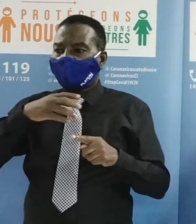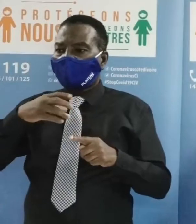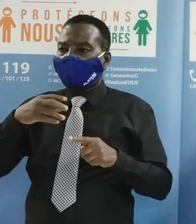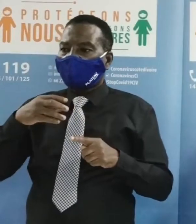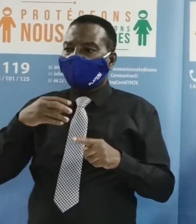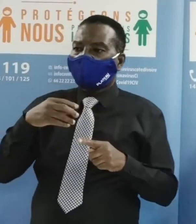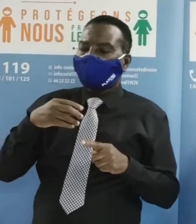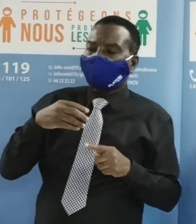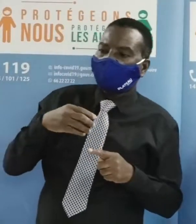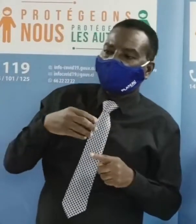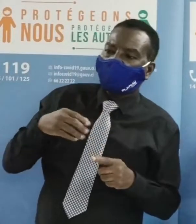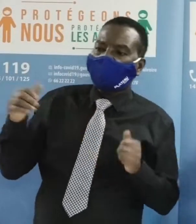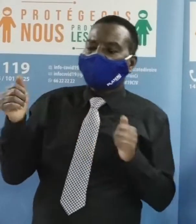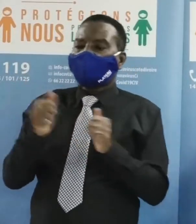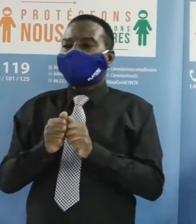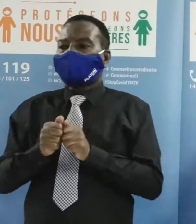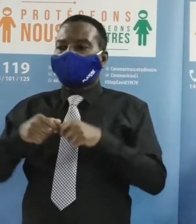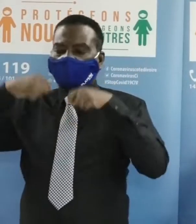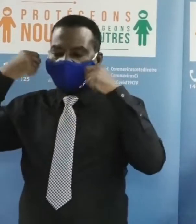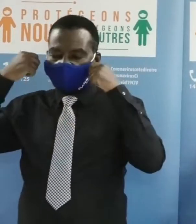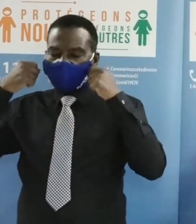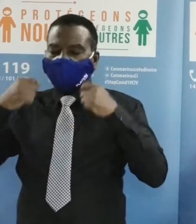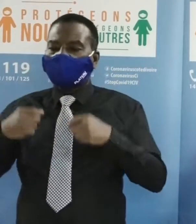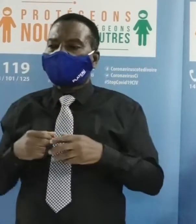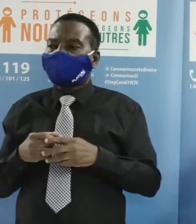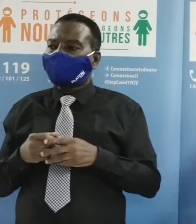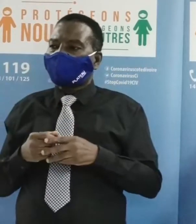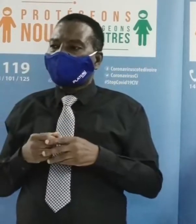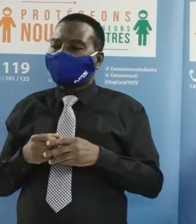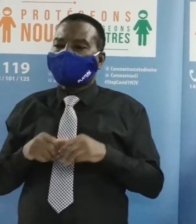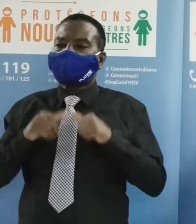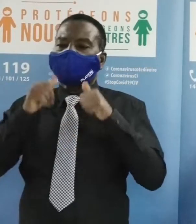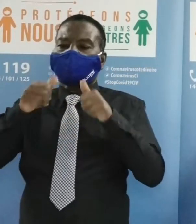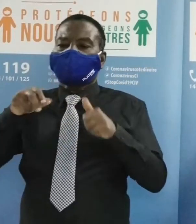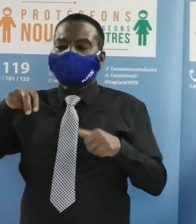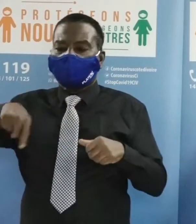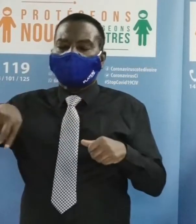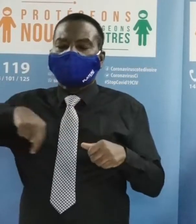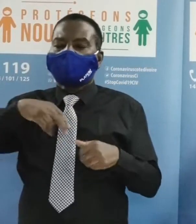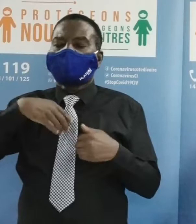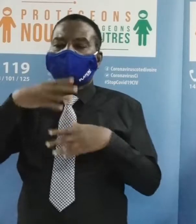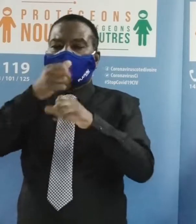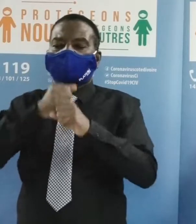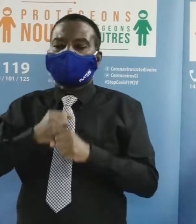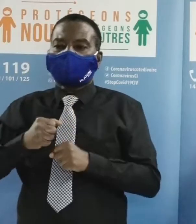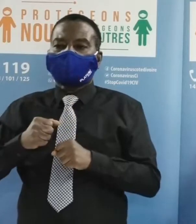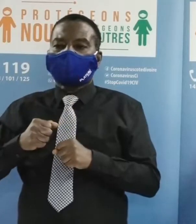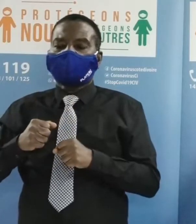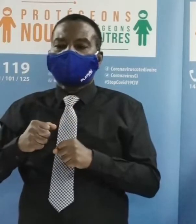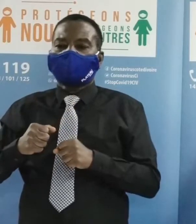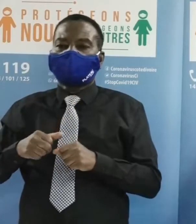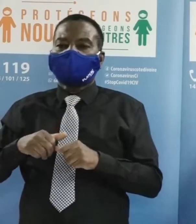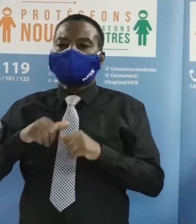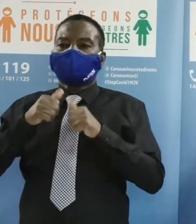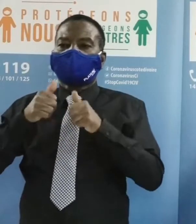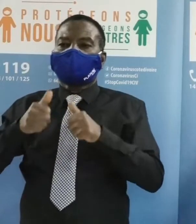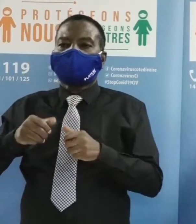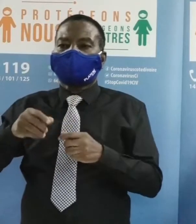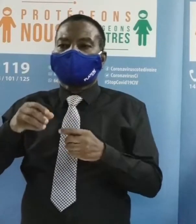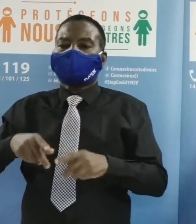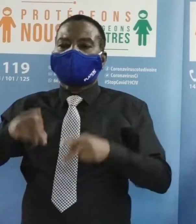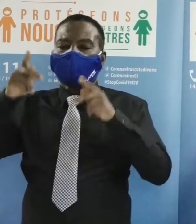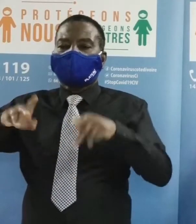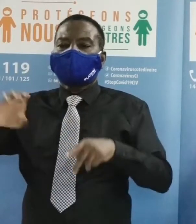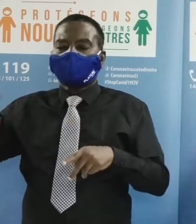y compris je vais venir aux mains les dons que nous avons reçu nous avons reçu des dons de personnalités